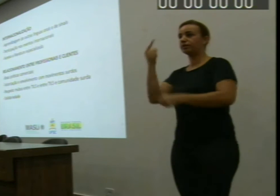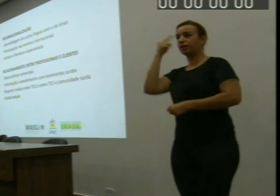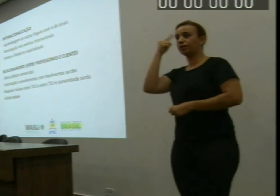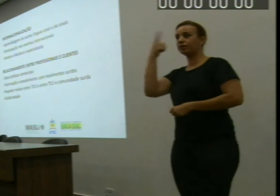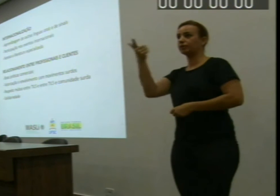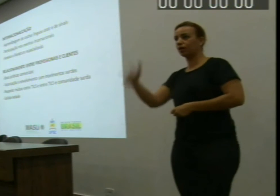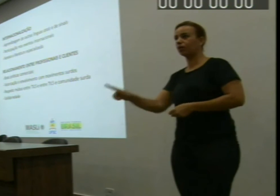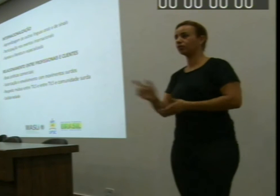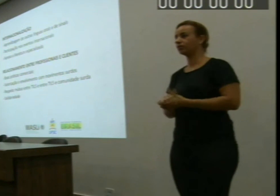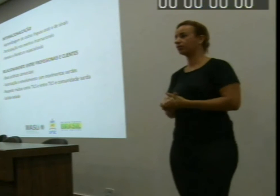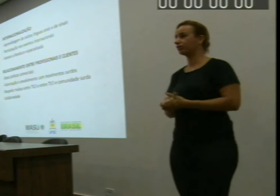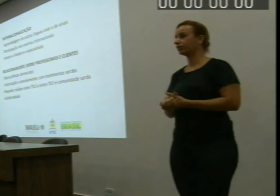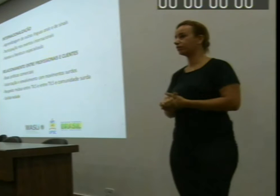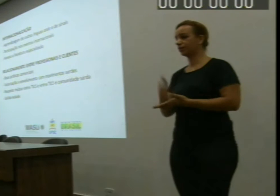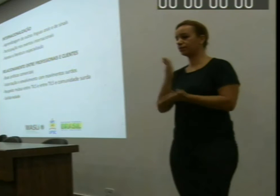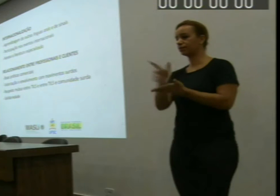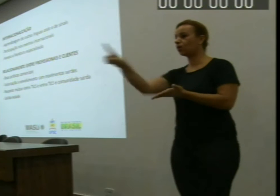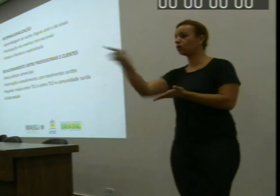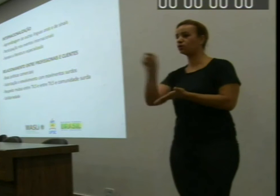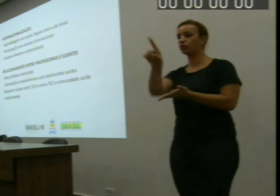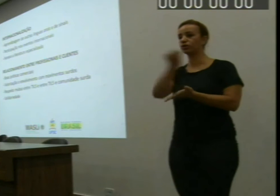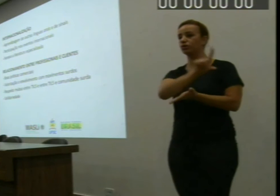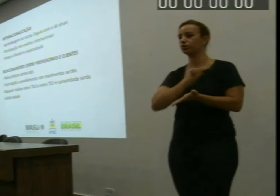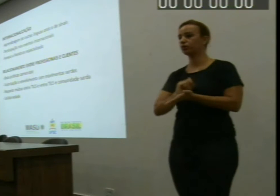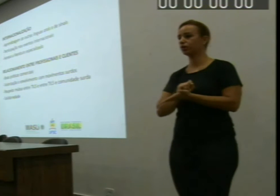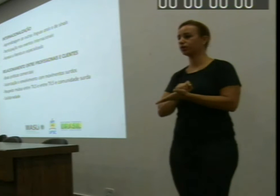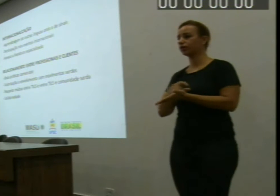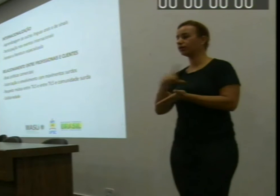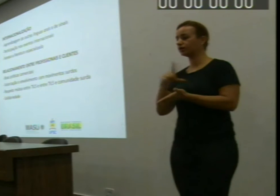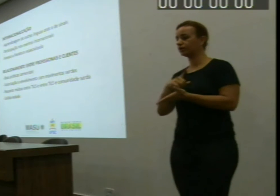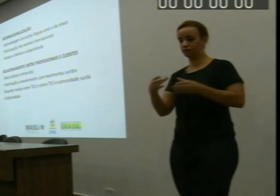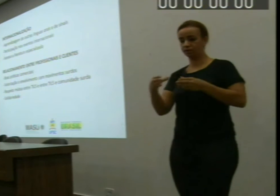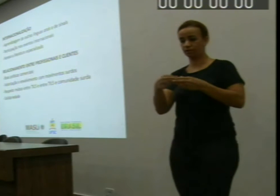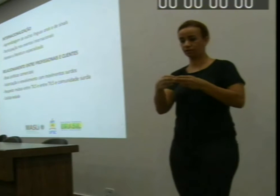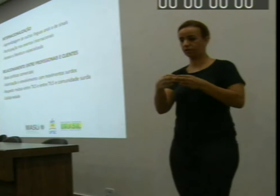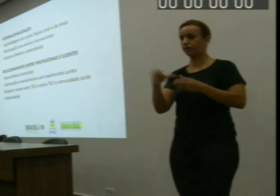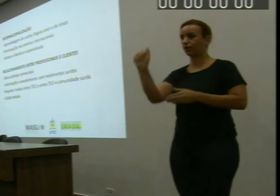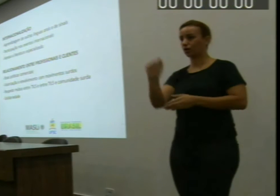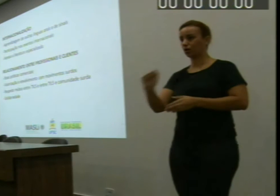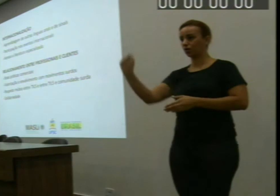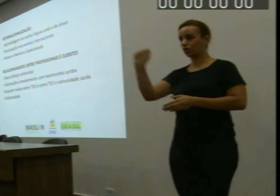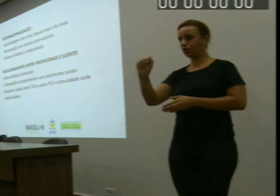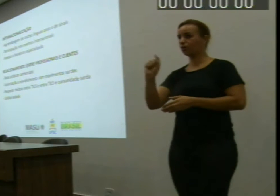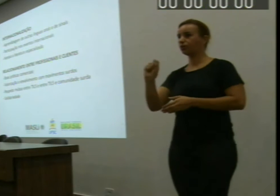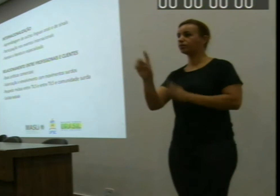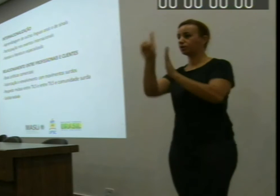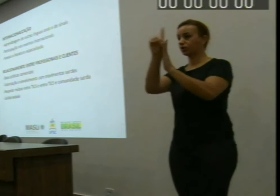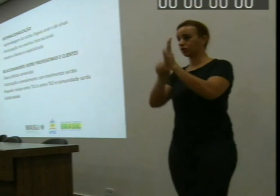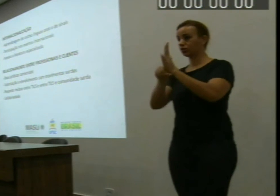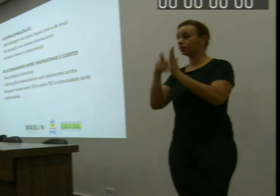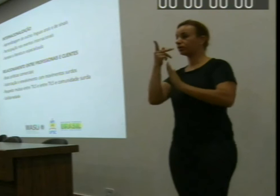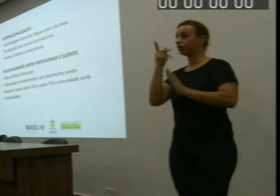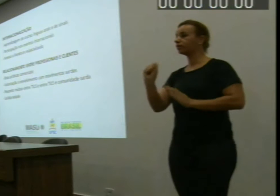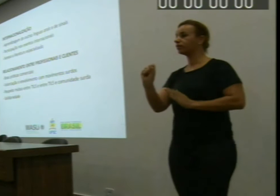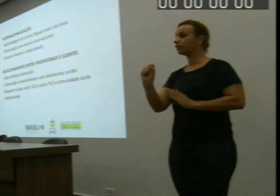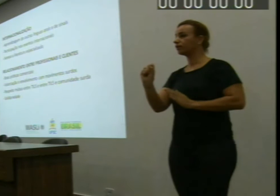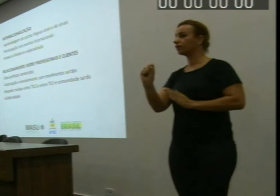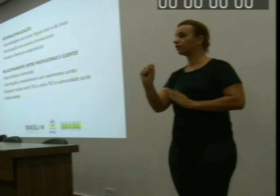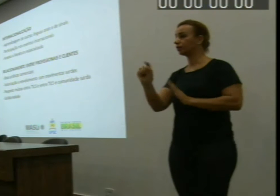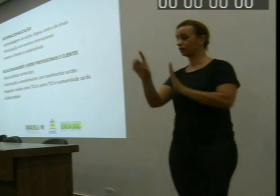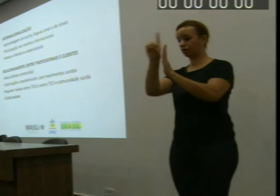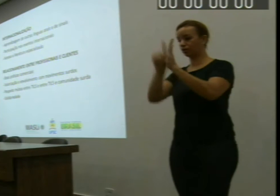isso mas São alternativas certo então a gente já tem uma comissão do Decreto 5626 que requer apenas a sanção presidencial porque é